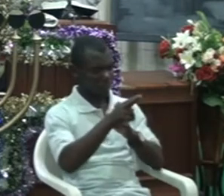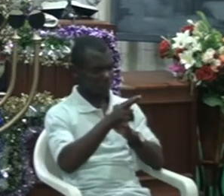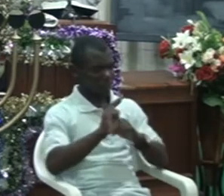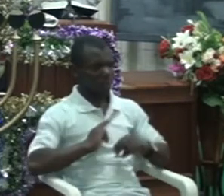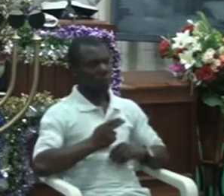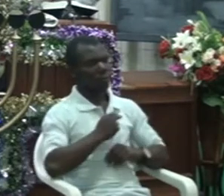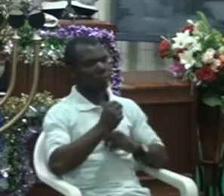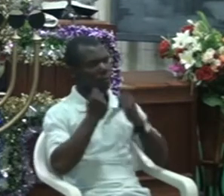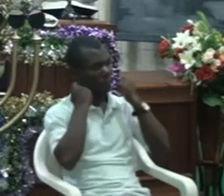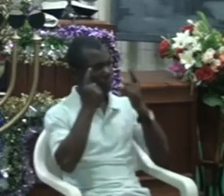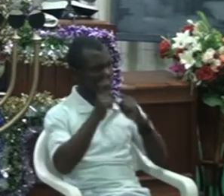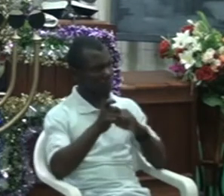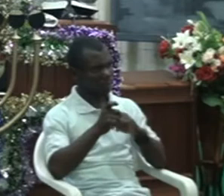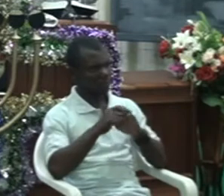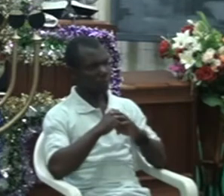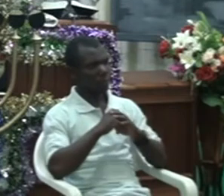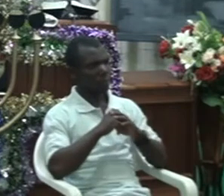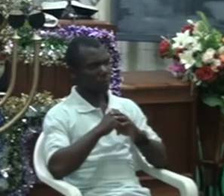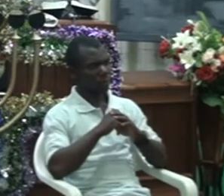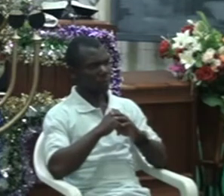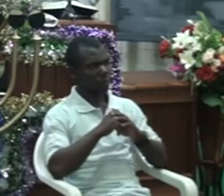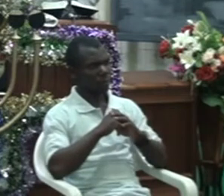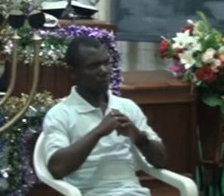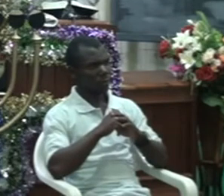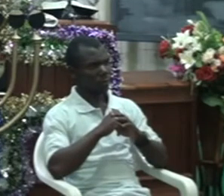Est-ce que nous comprenons ce que signifie exactement honorer?